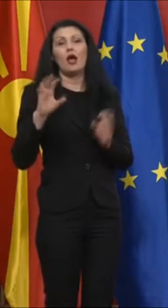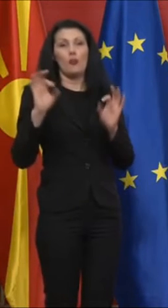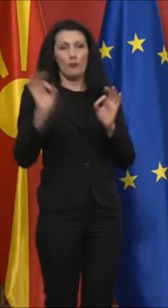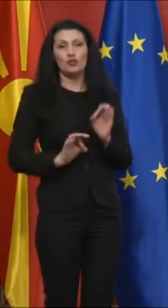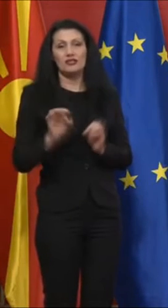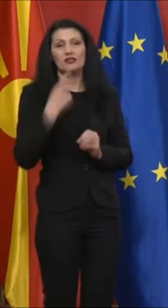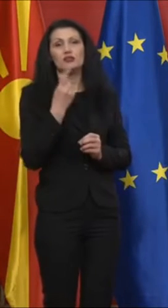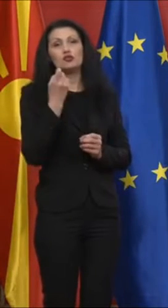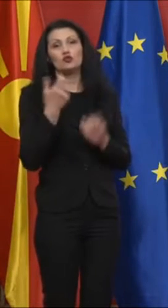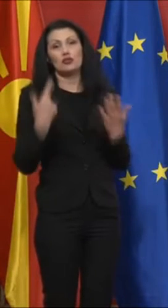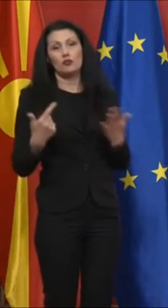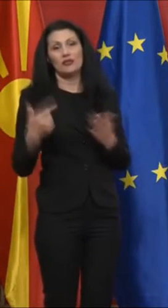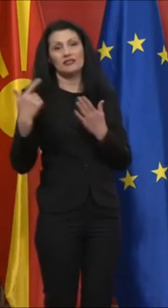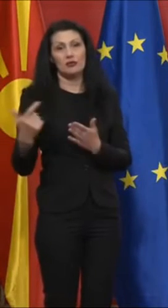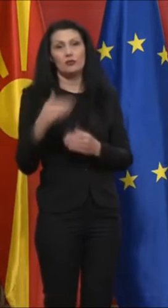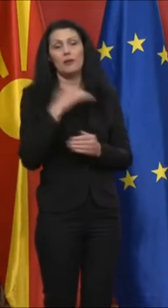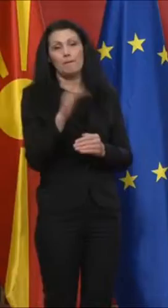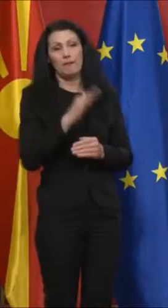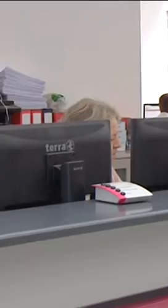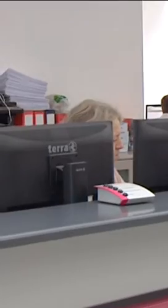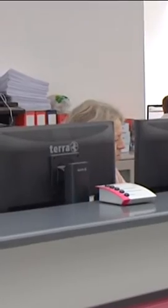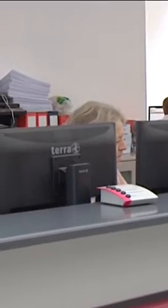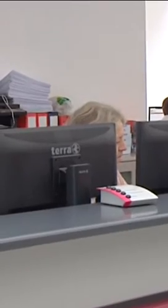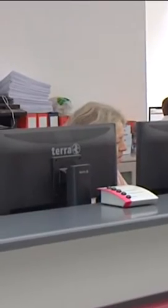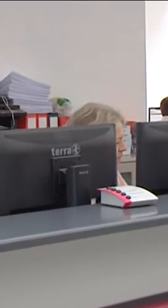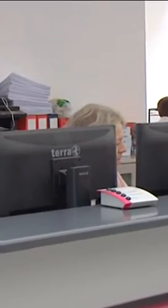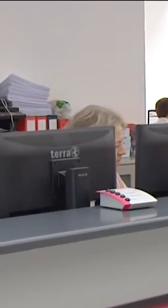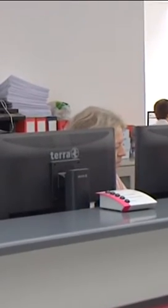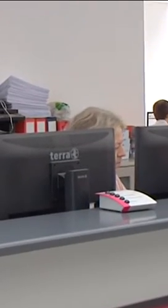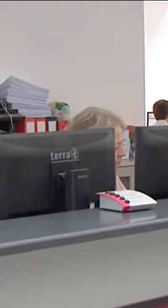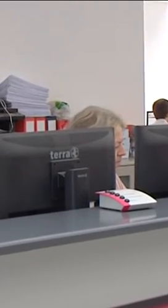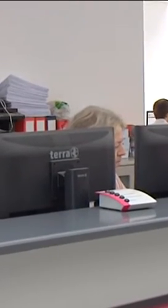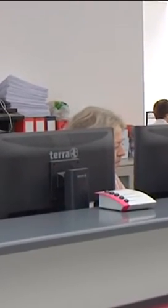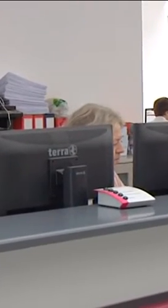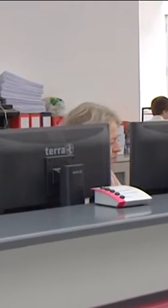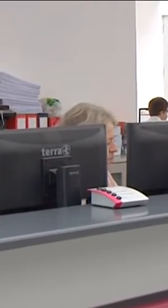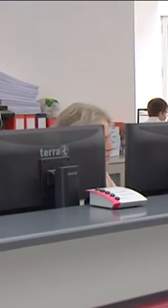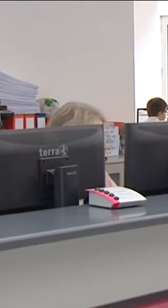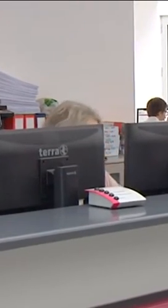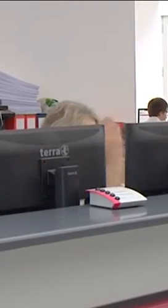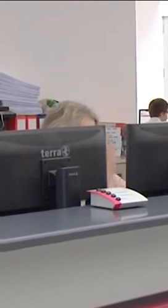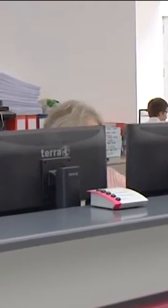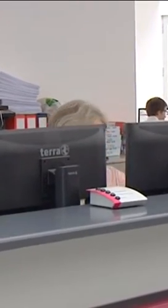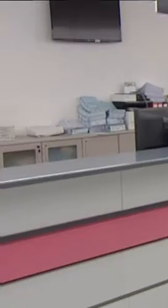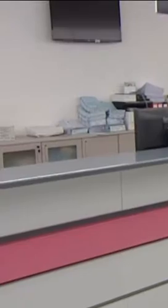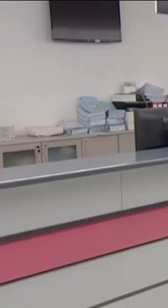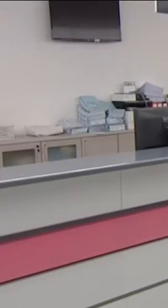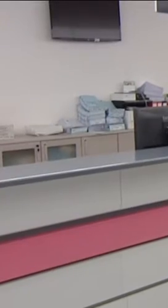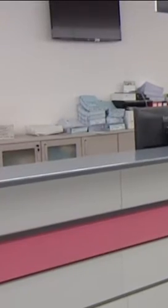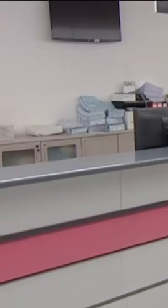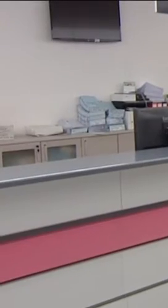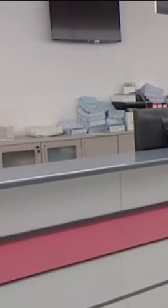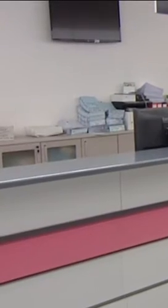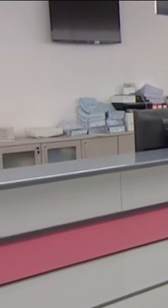10,78% или 177 милиони денари. Дел од граѓаните се жалат дека и натаму им се блокираат сметки и покрај уредбата на